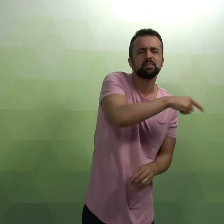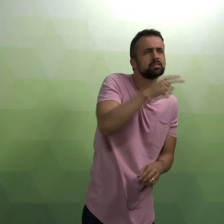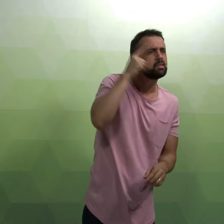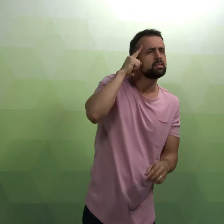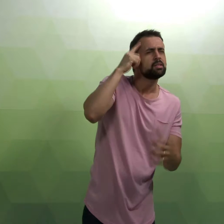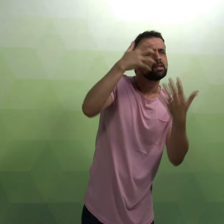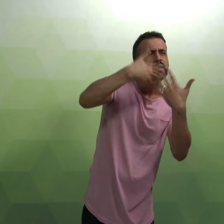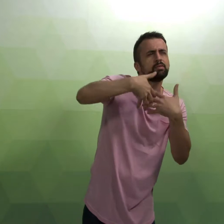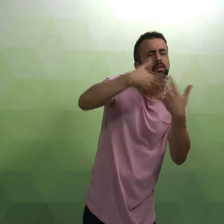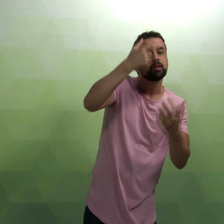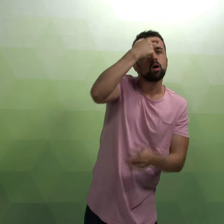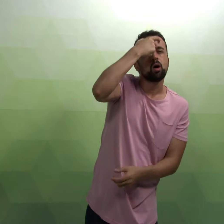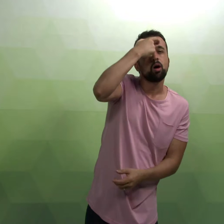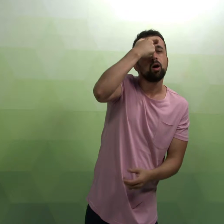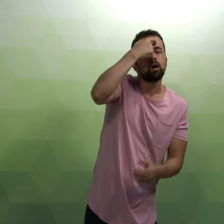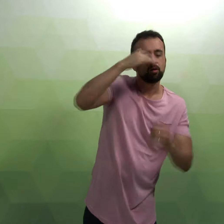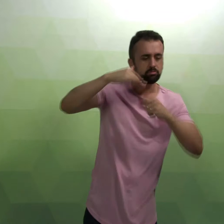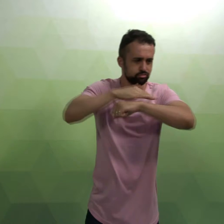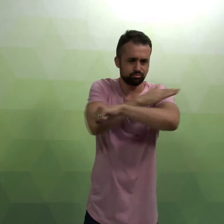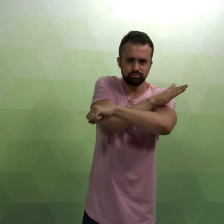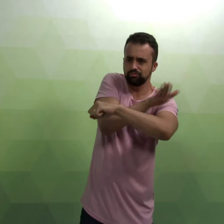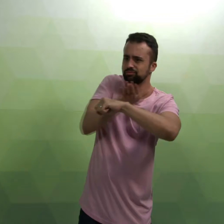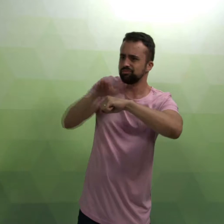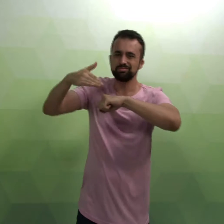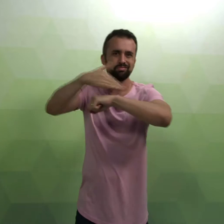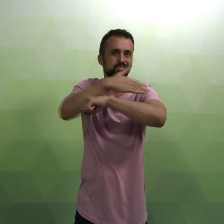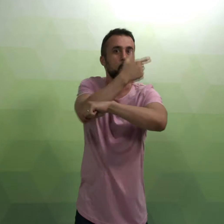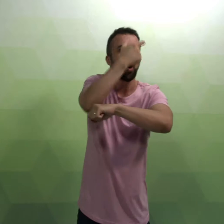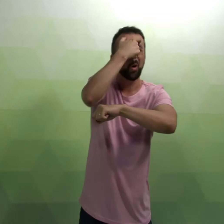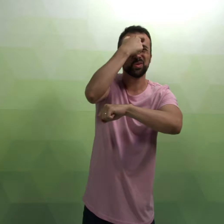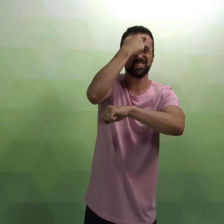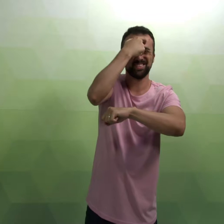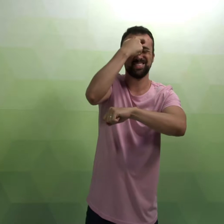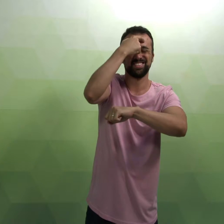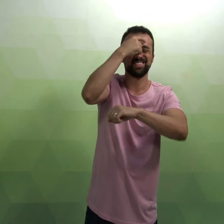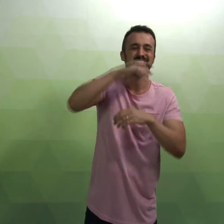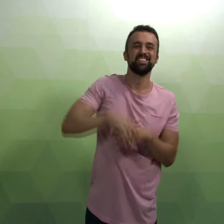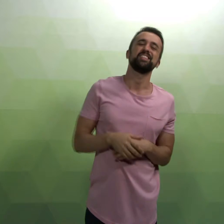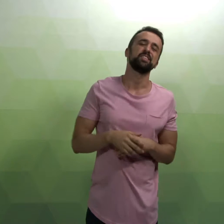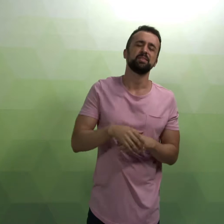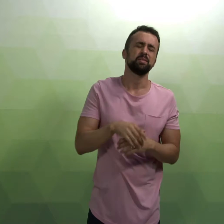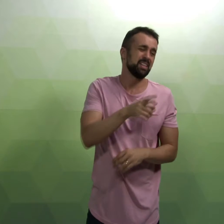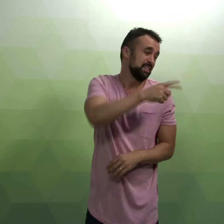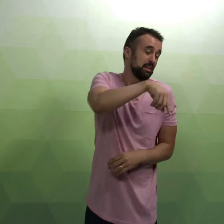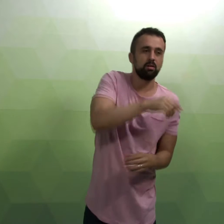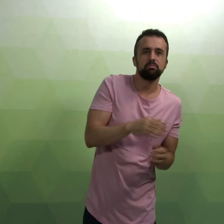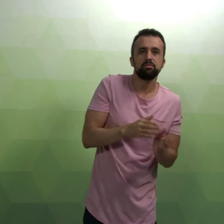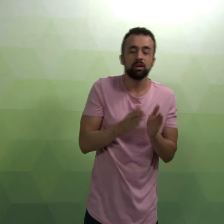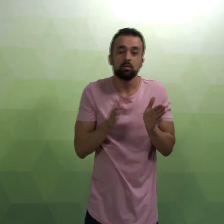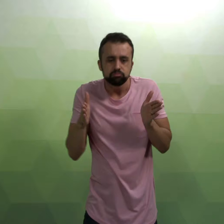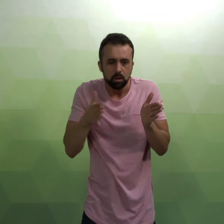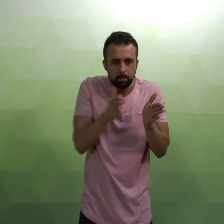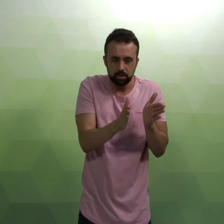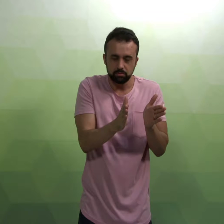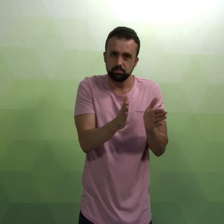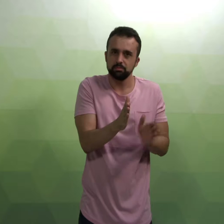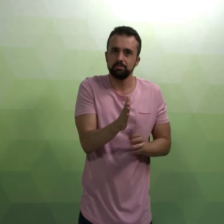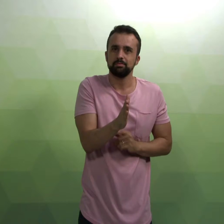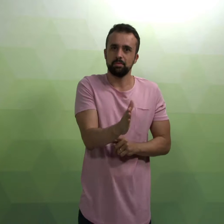eles transitem entre uma e outra conscientemente. E não fiquem no meio